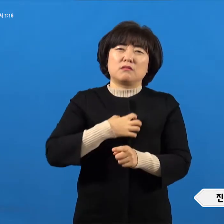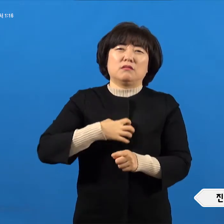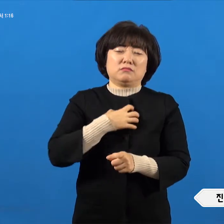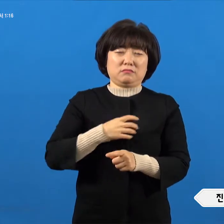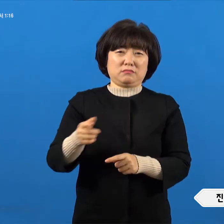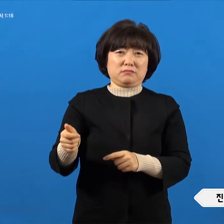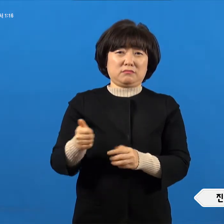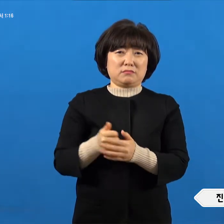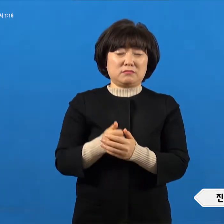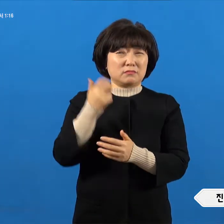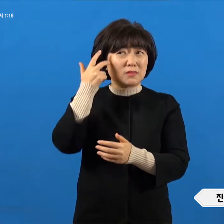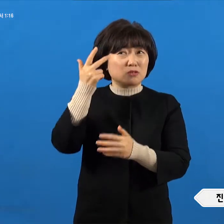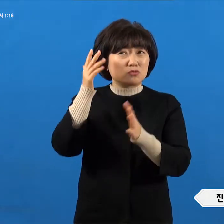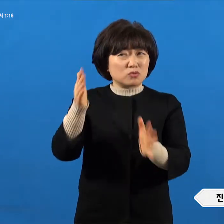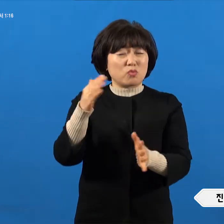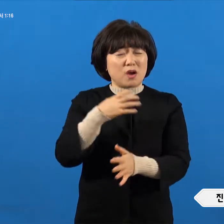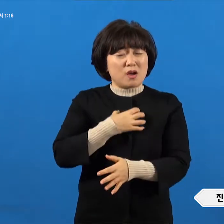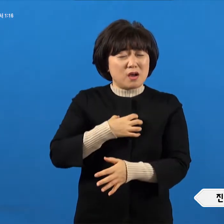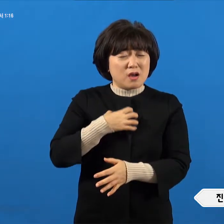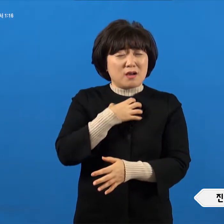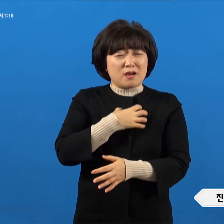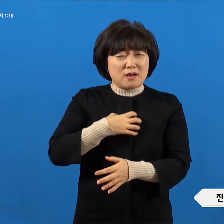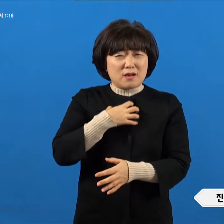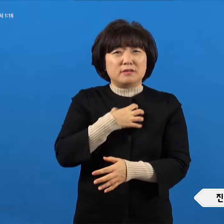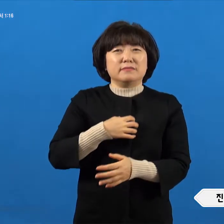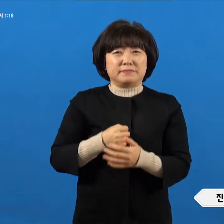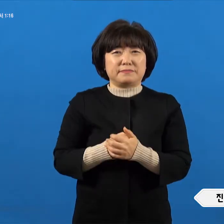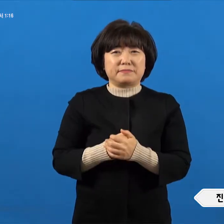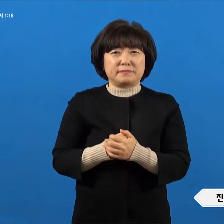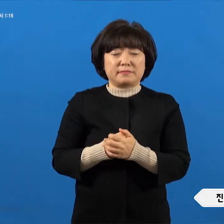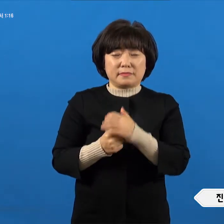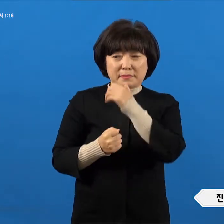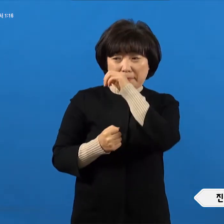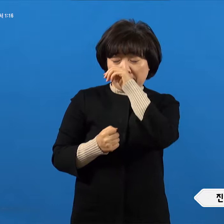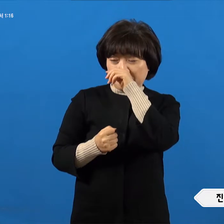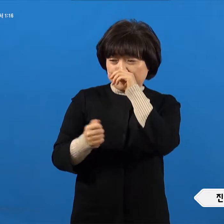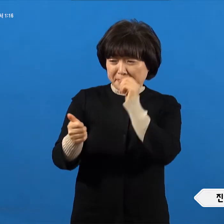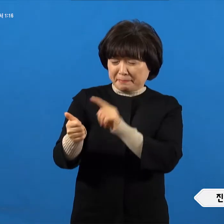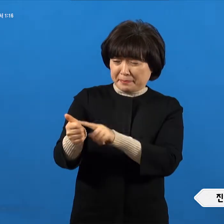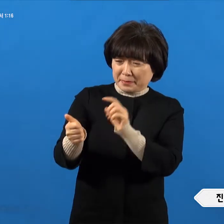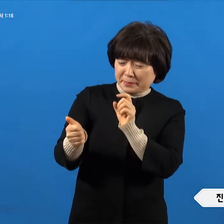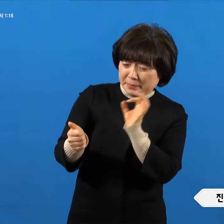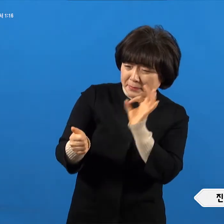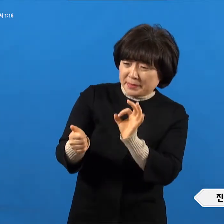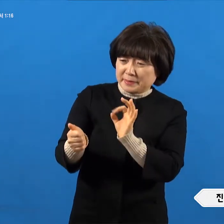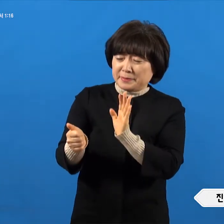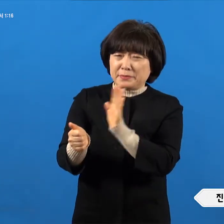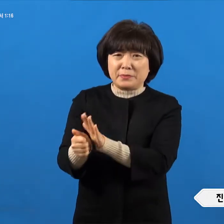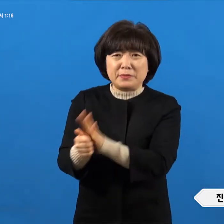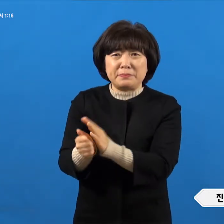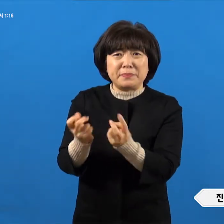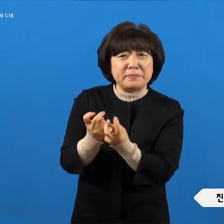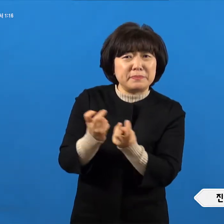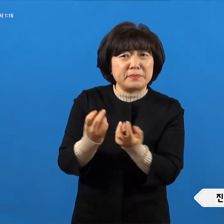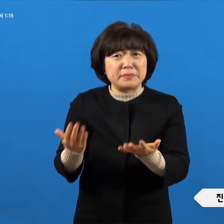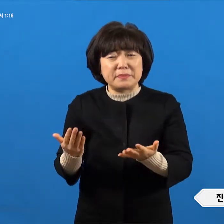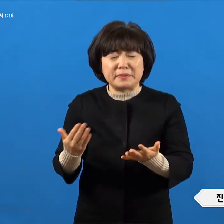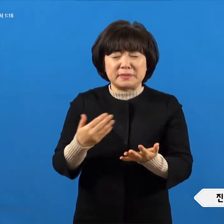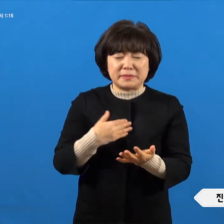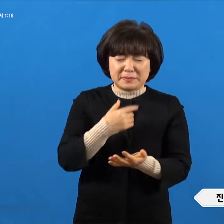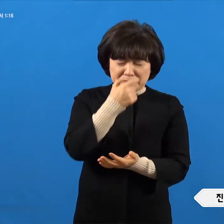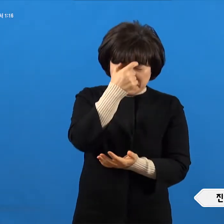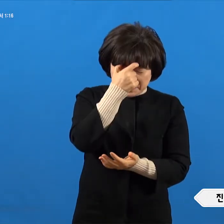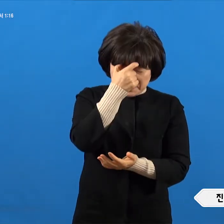봅니다. 한 일주일 정도 그런 시간을 가졌습니다. 옆에서 보지만 어떻게 도울 길이 없어서 조용히 기도만